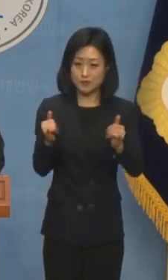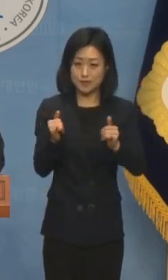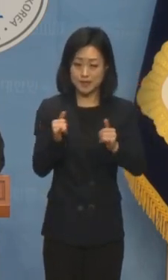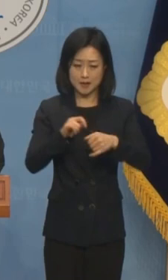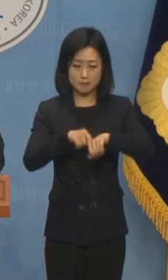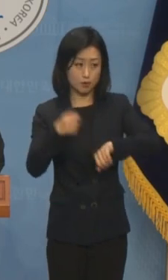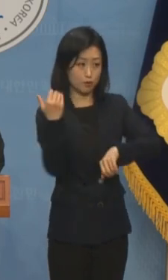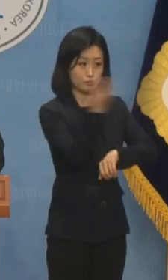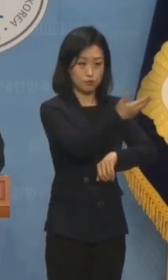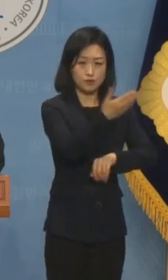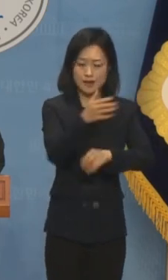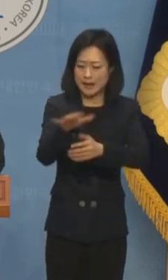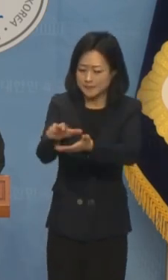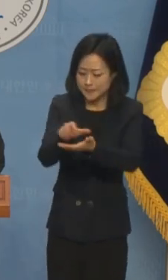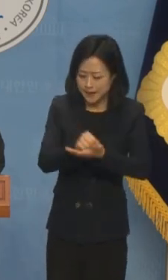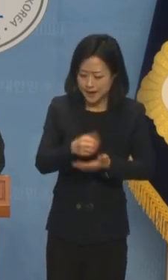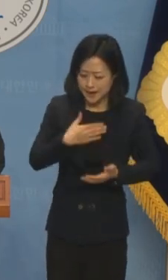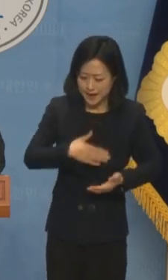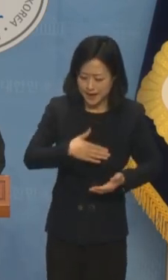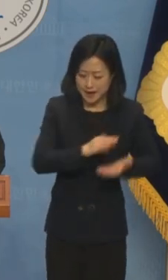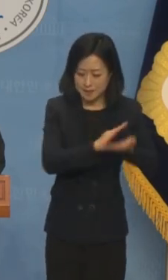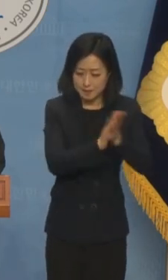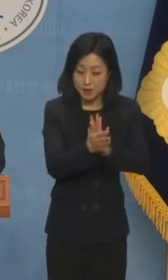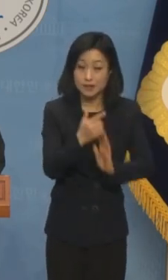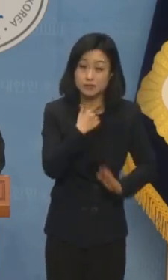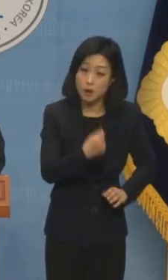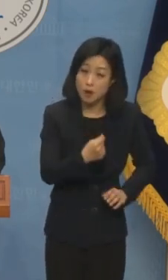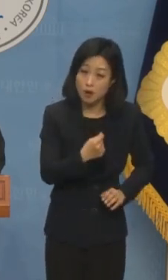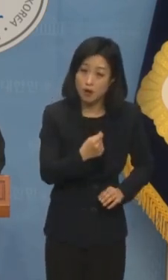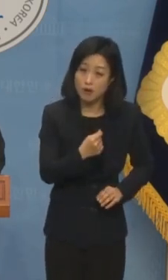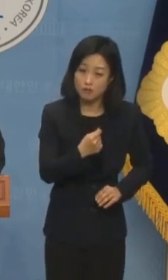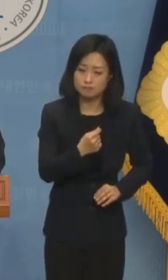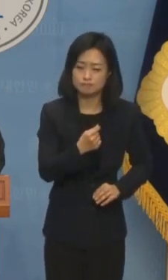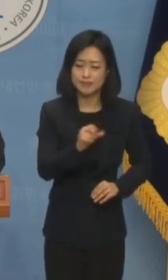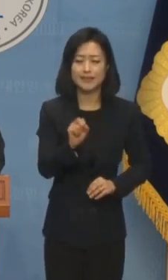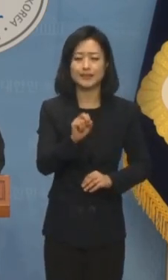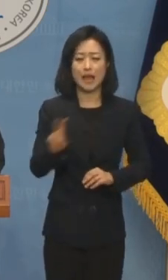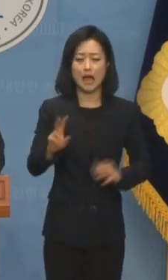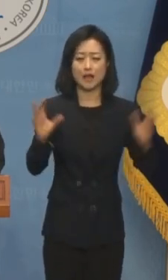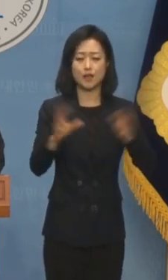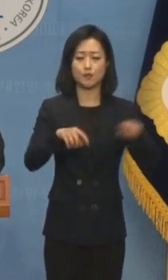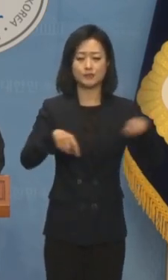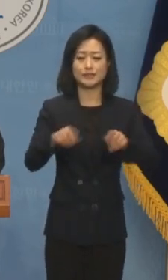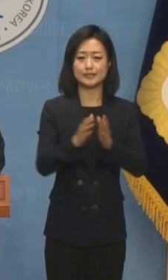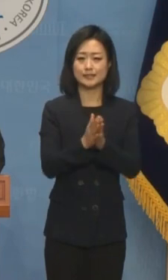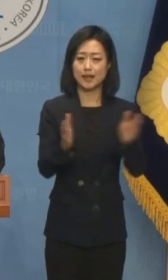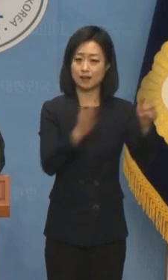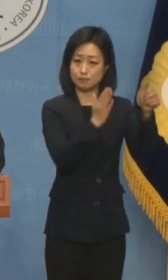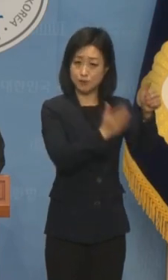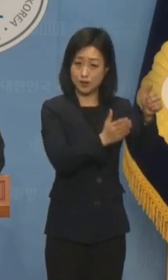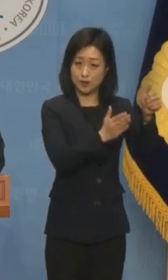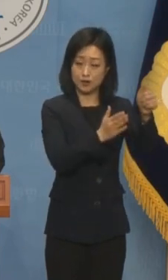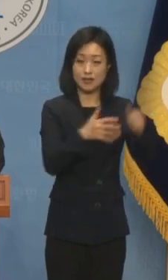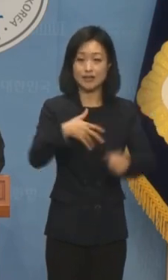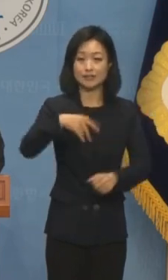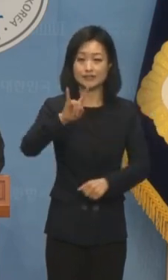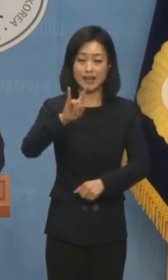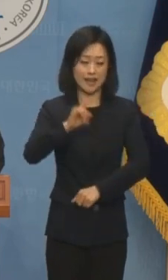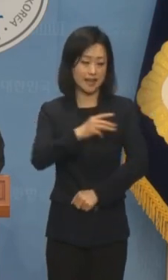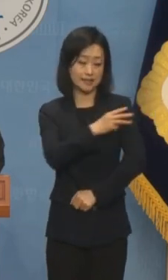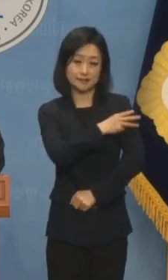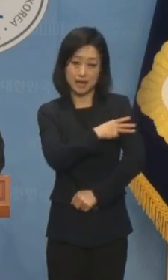받아들이고 변화하겠다는 의지를 보이고 싶다면 야당과 협치를 시작하고 최상병